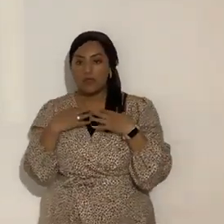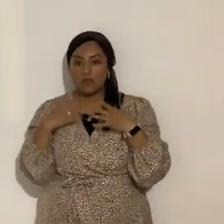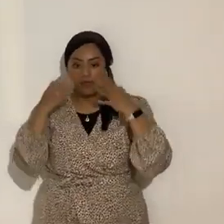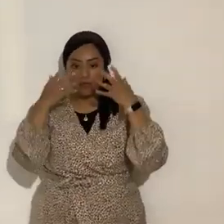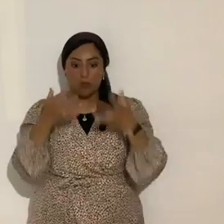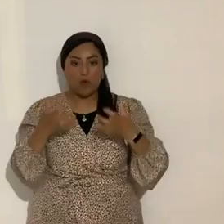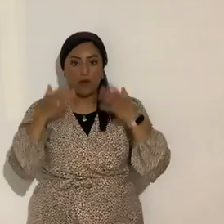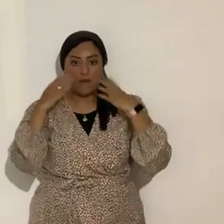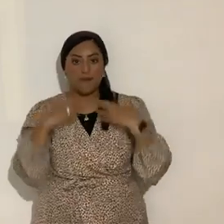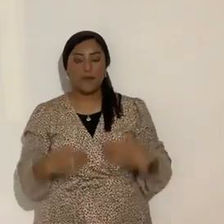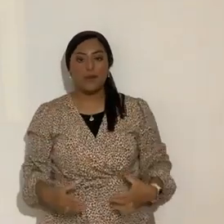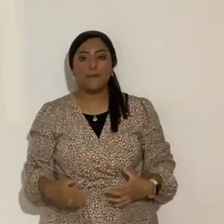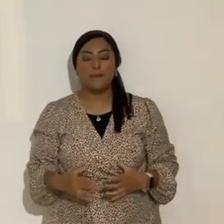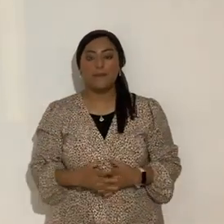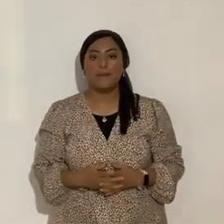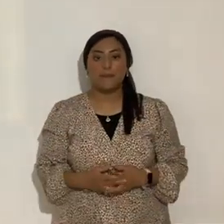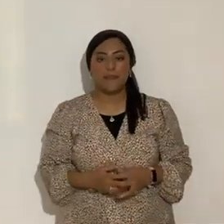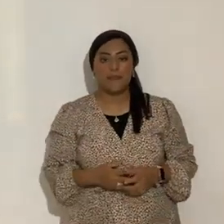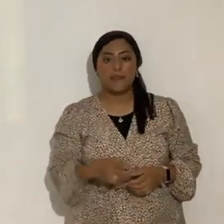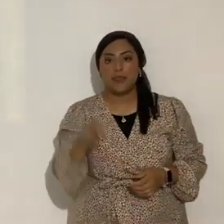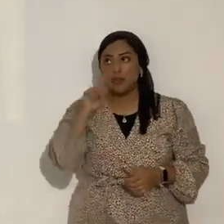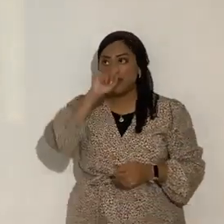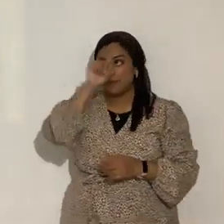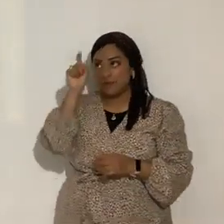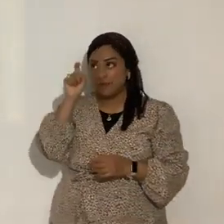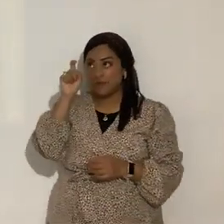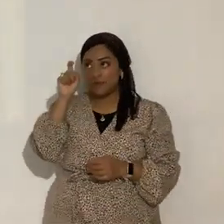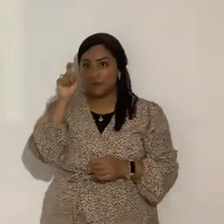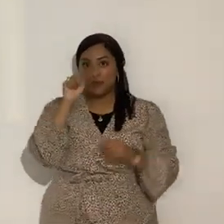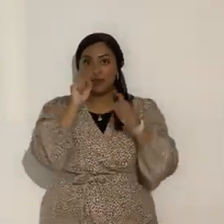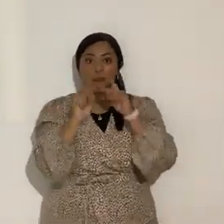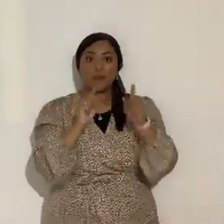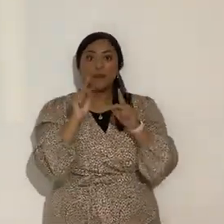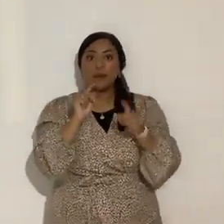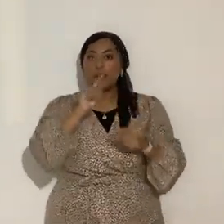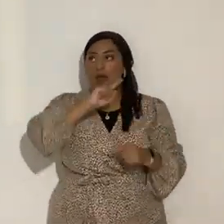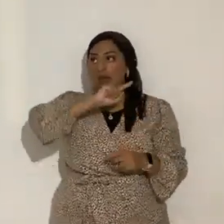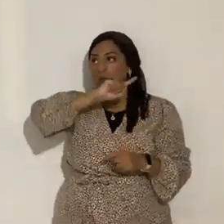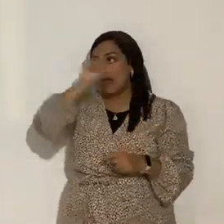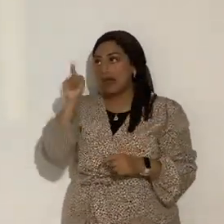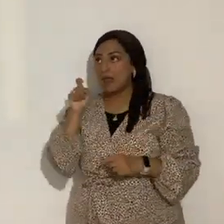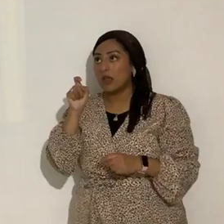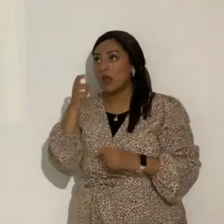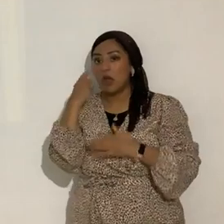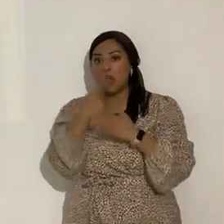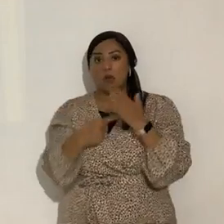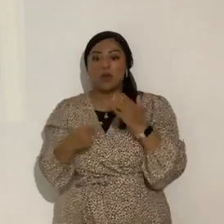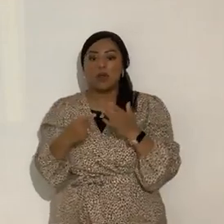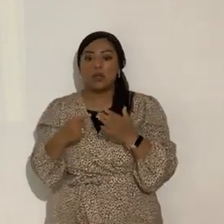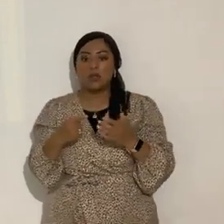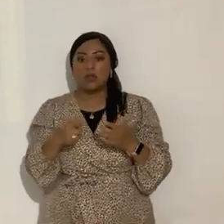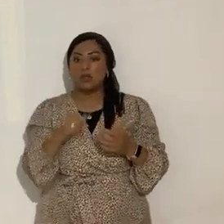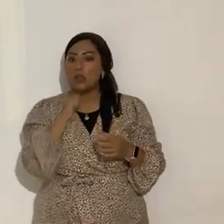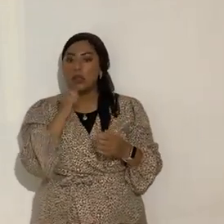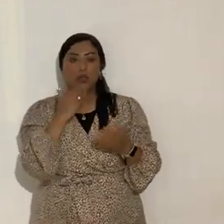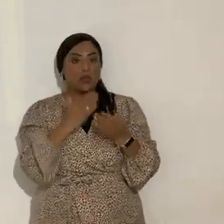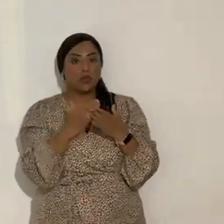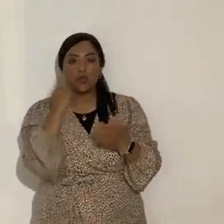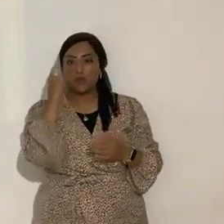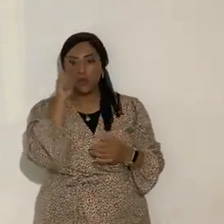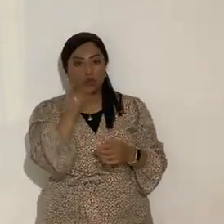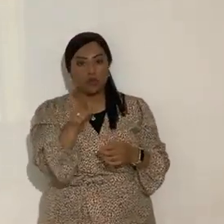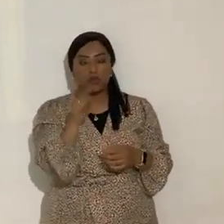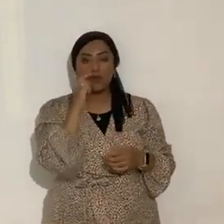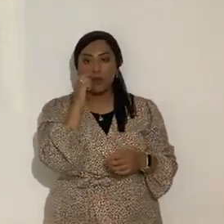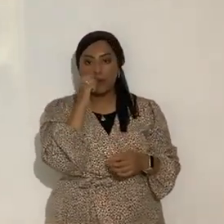etcétera. Entonces, se pide, la gente pide lo que no existe para ti.